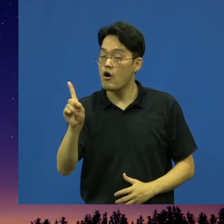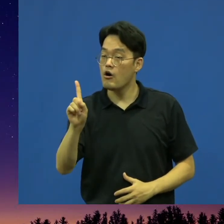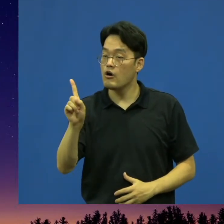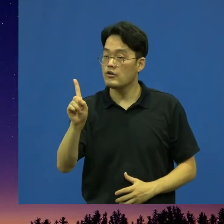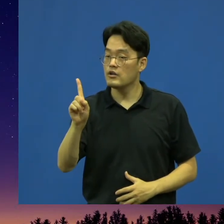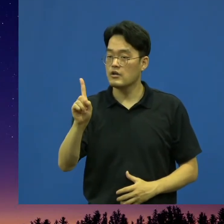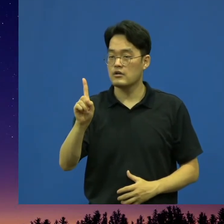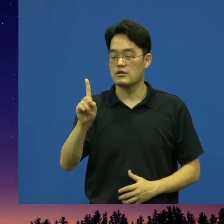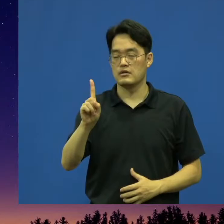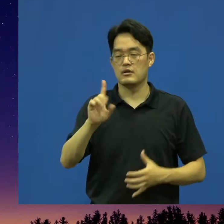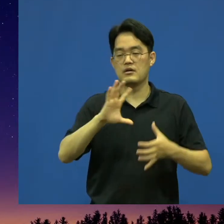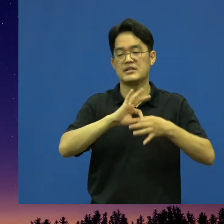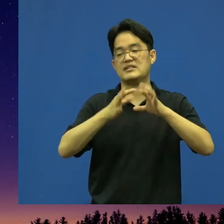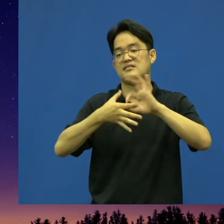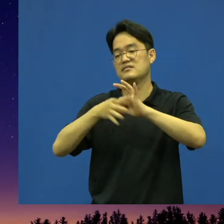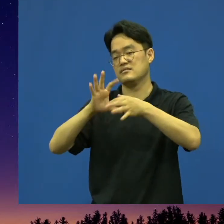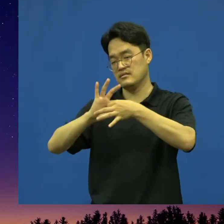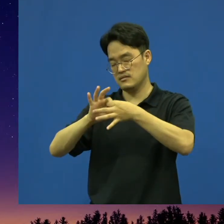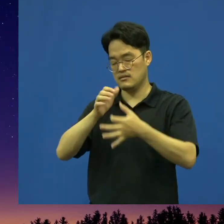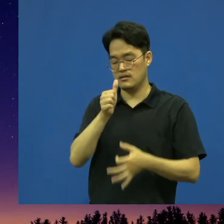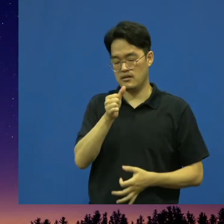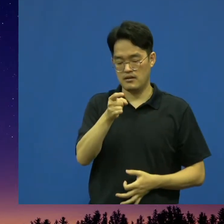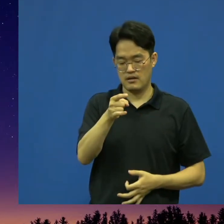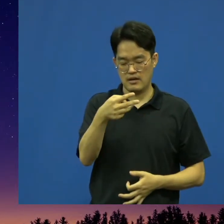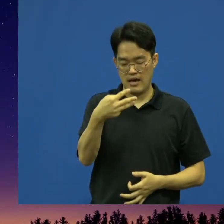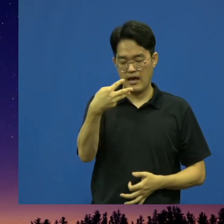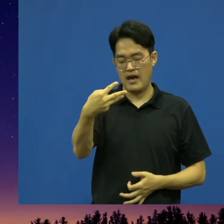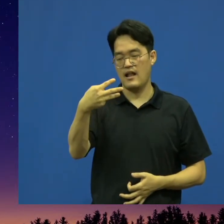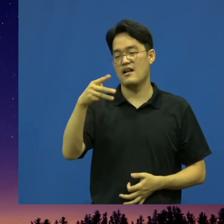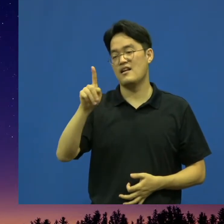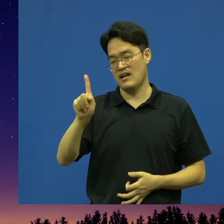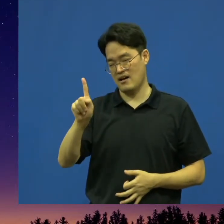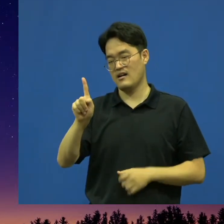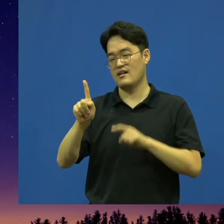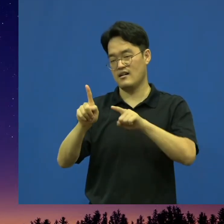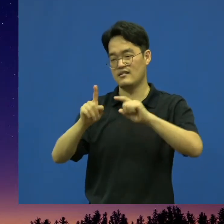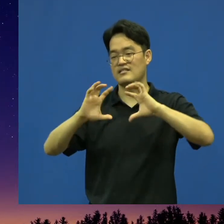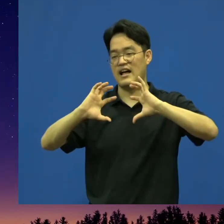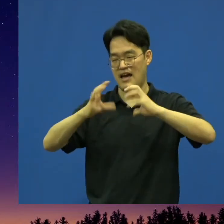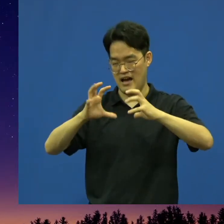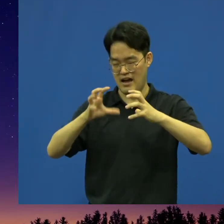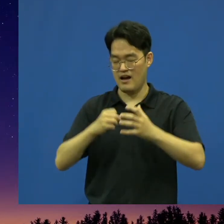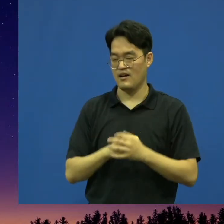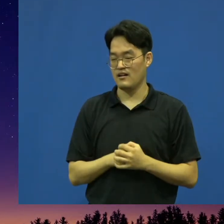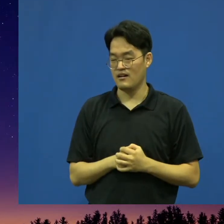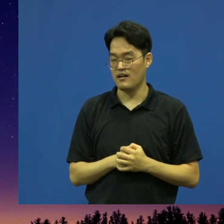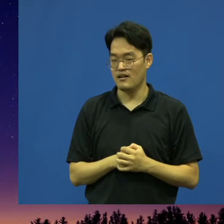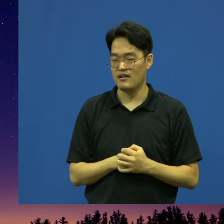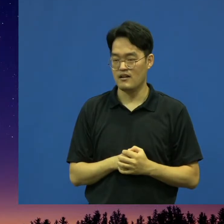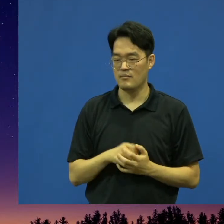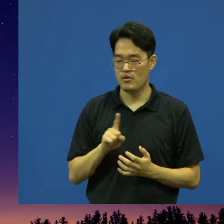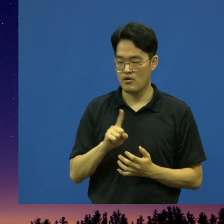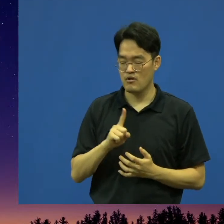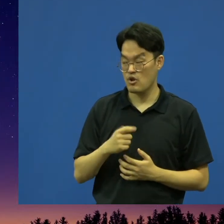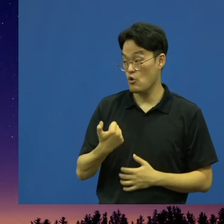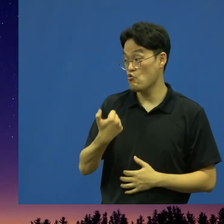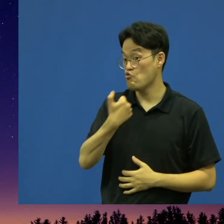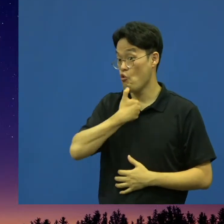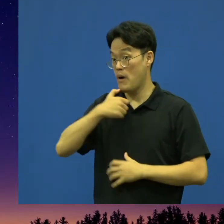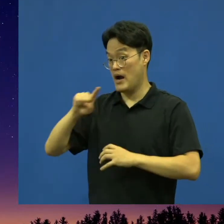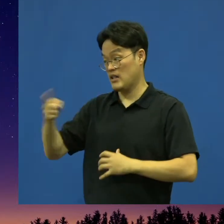헬라 제국이죠. 그죠? 로마가 패권을 잡고도 정신 세계는 거의 헬라를